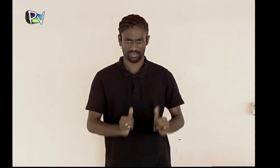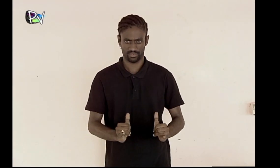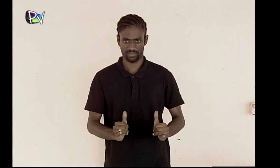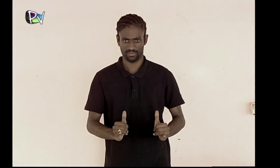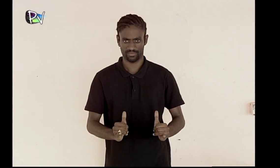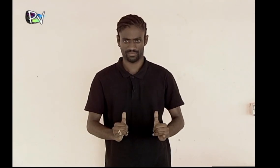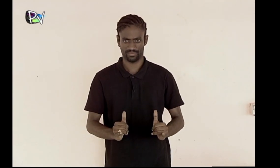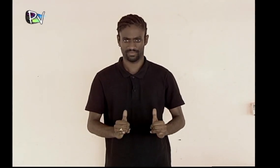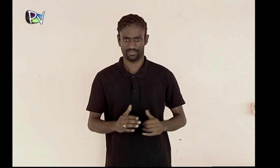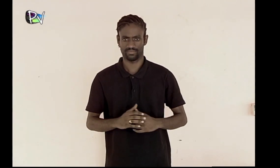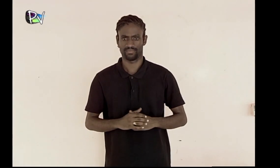Asseyez-vous.